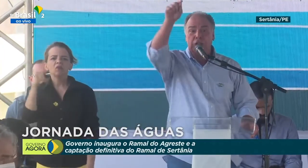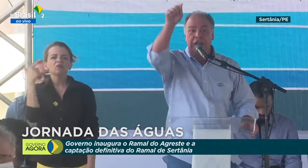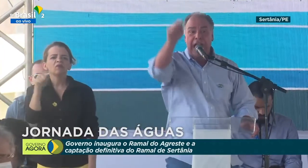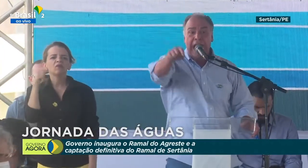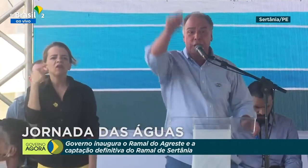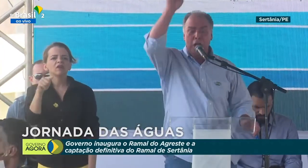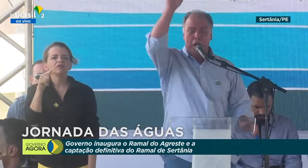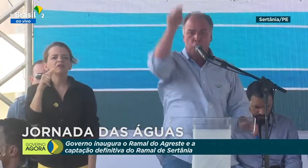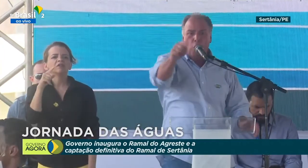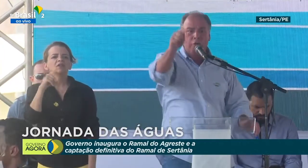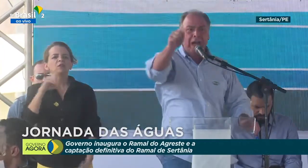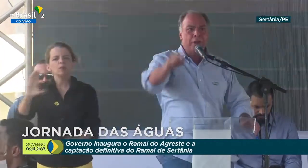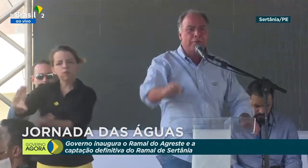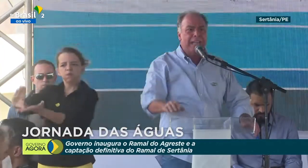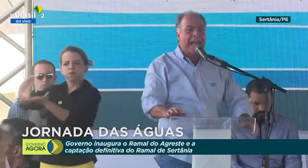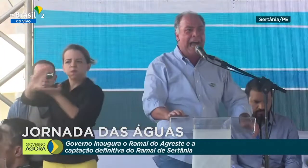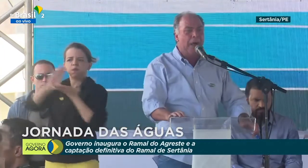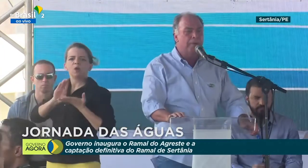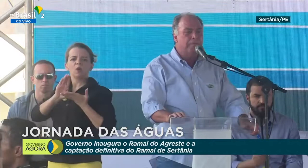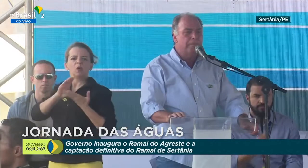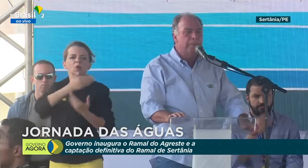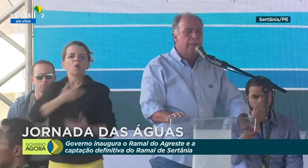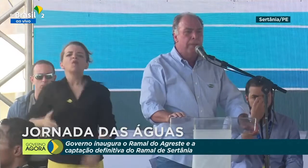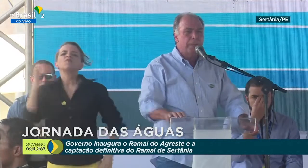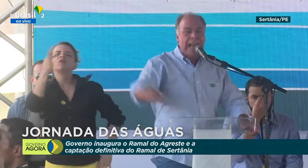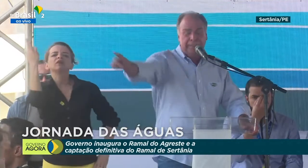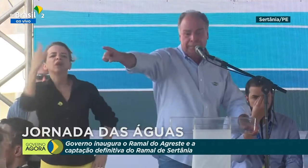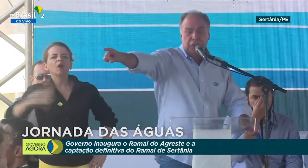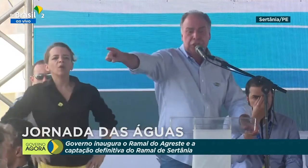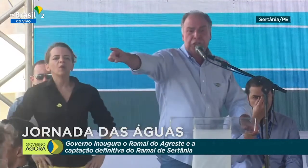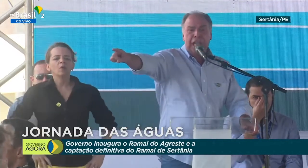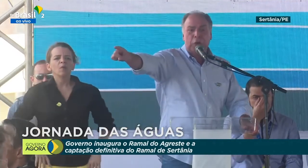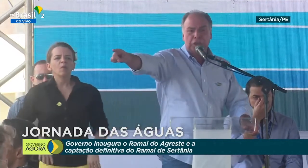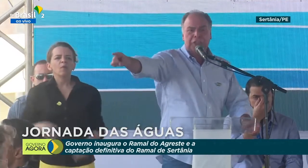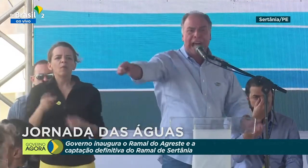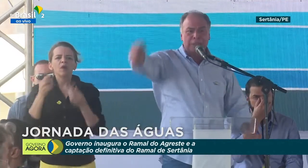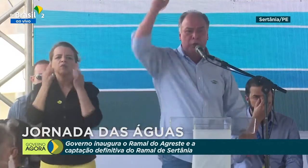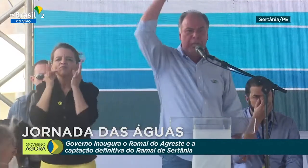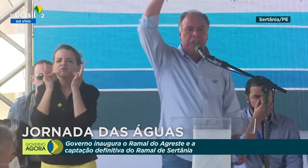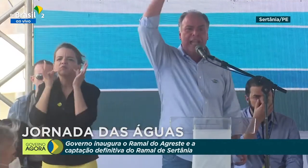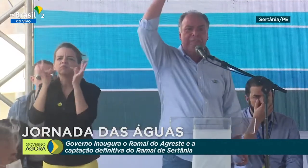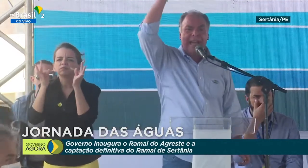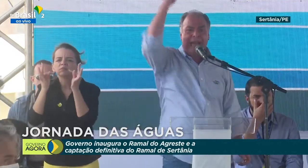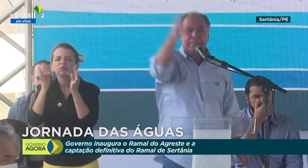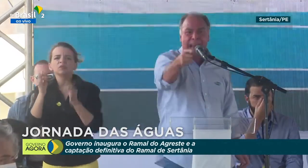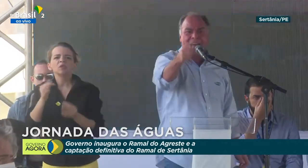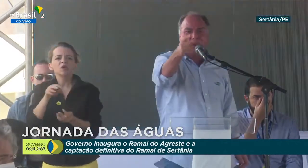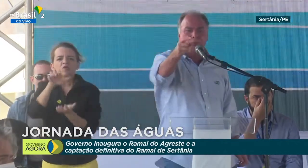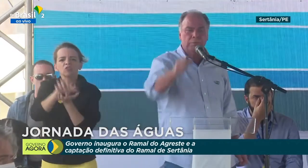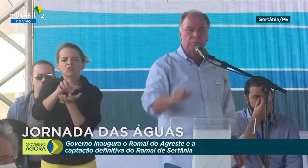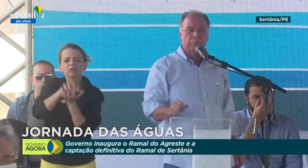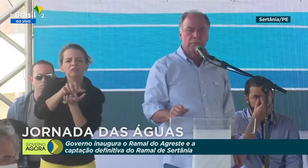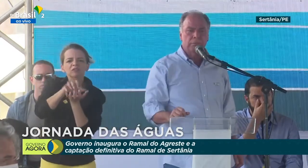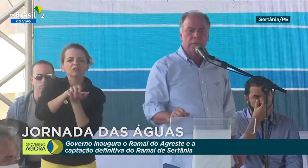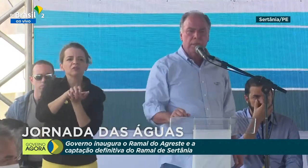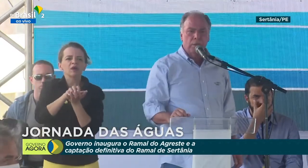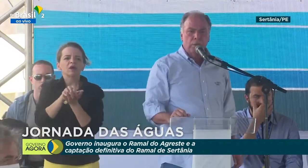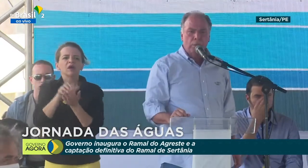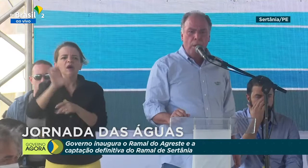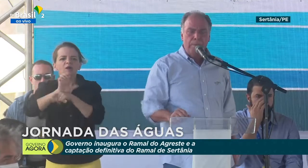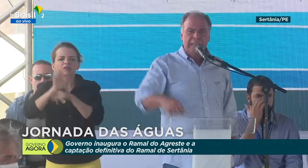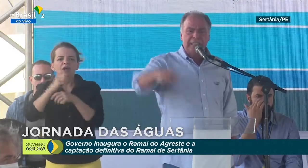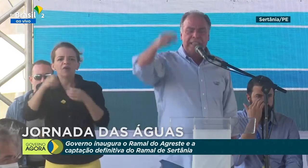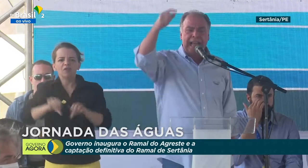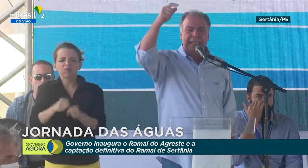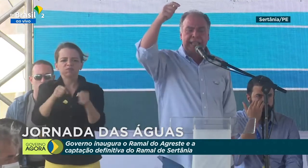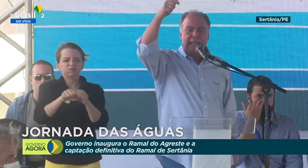vindo o dinheiro do governo federal para assistir ao Estado que estava quebrado?